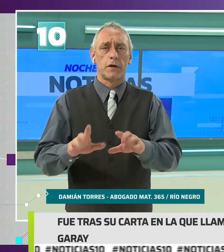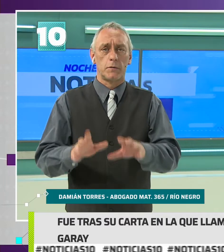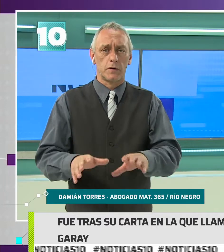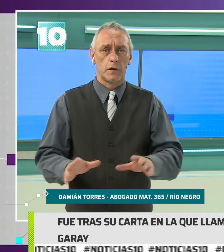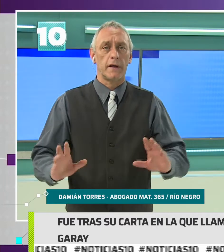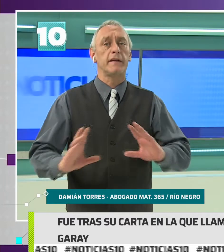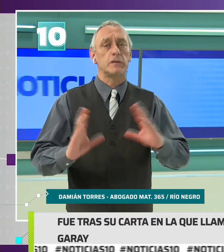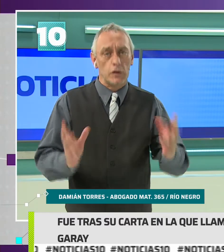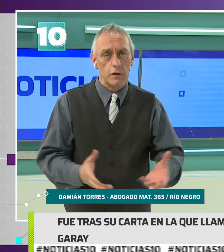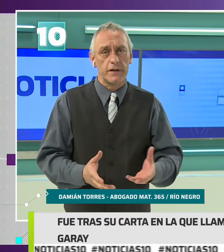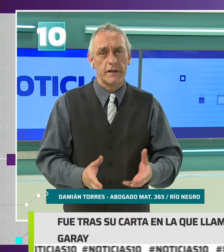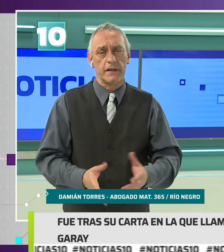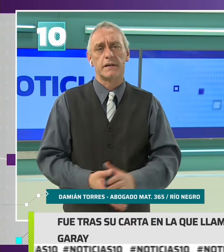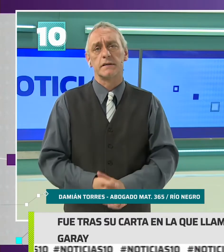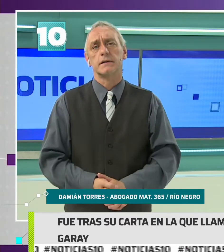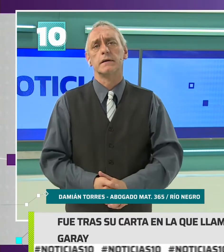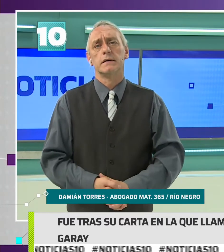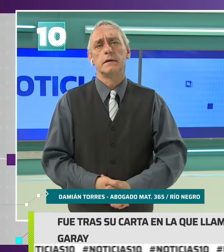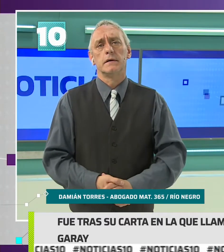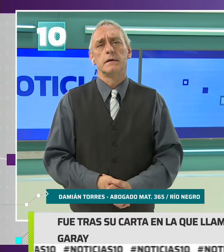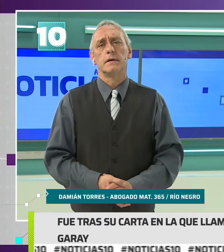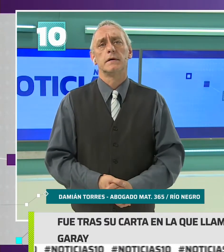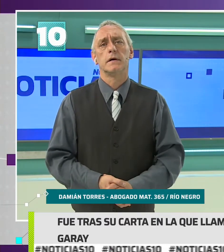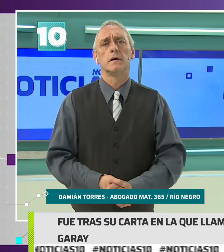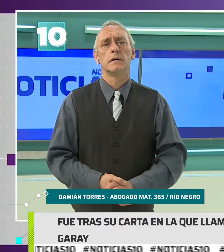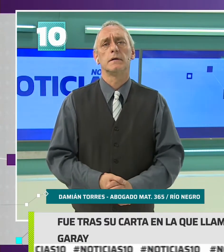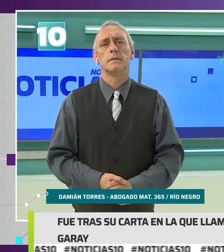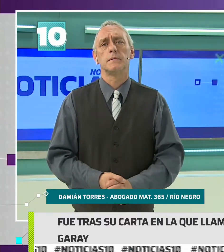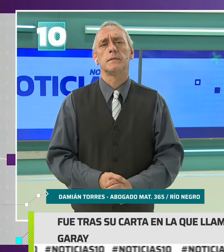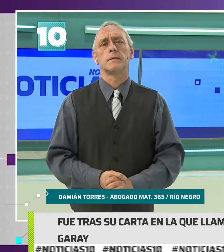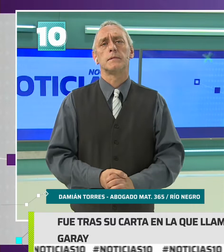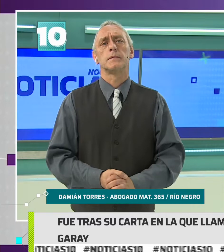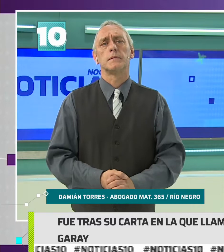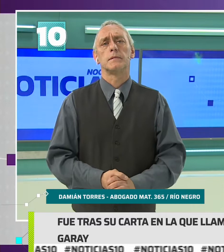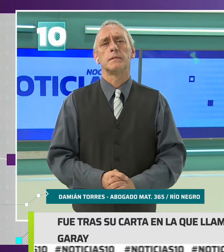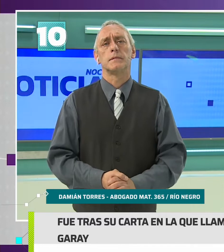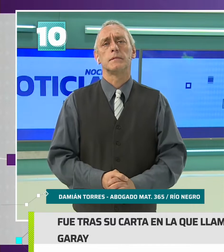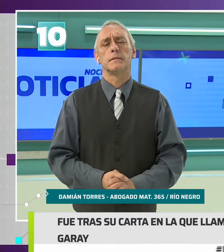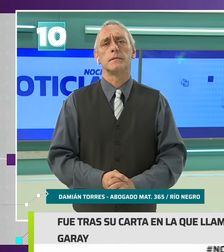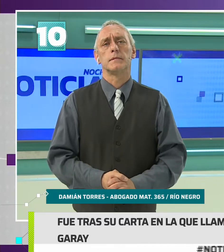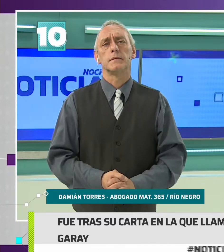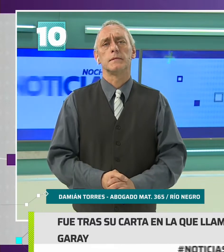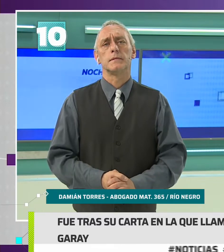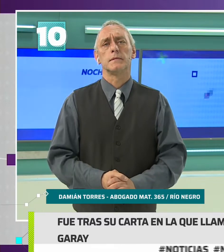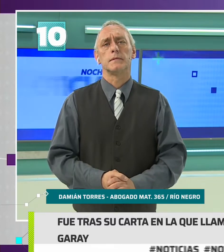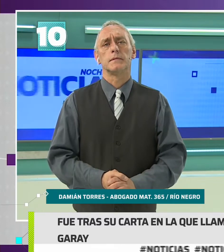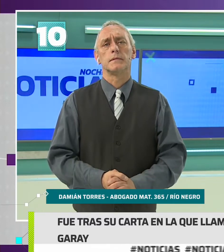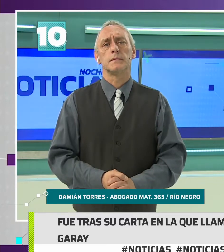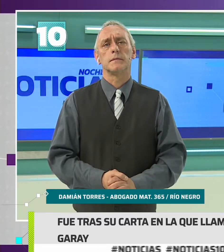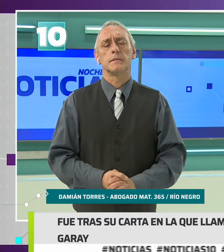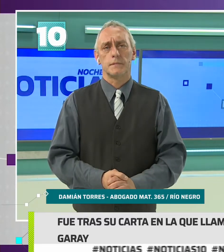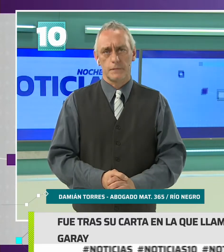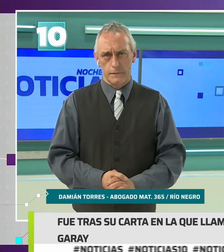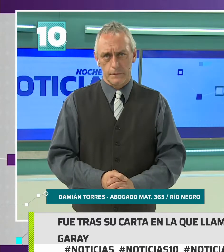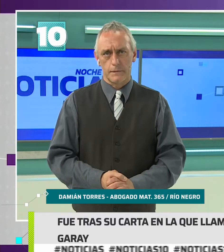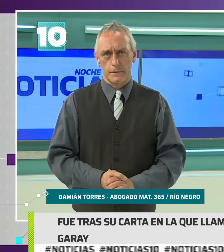Río Negro en Bolsón. Es de todos los intendentes. Claro, porque lo que vimos es, de alguna manera, esos efectos